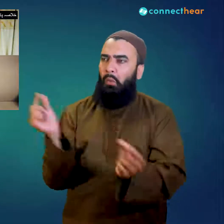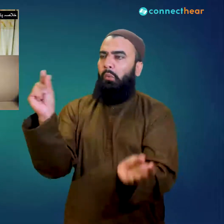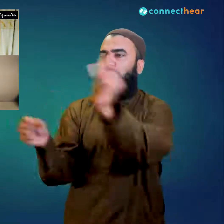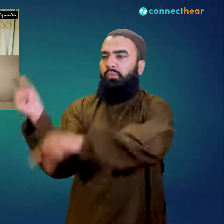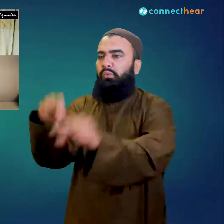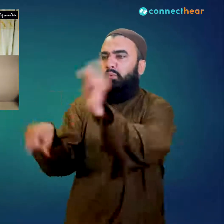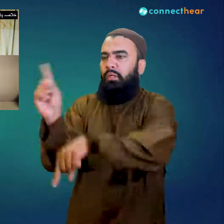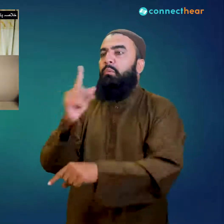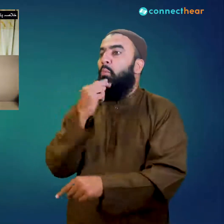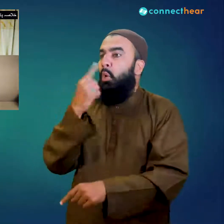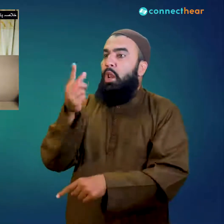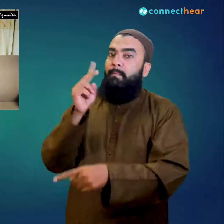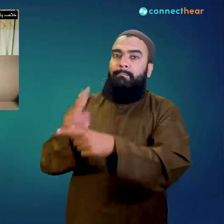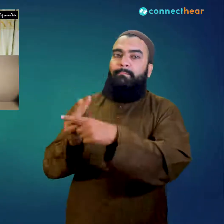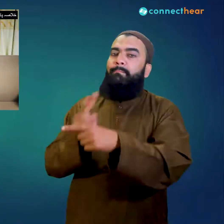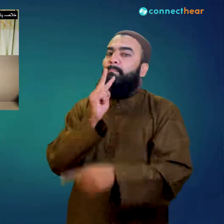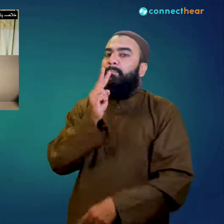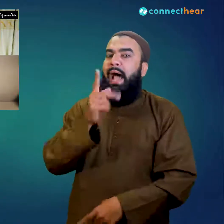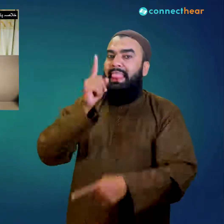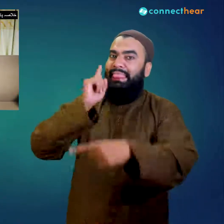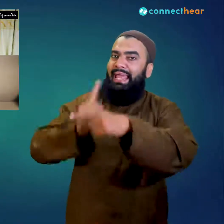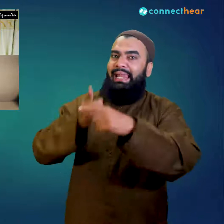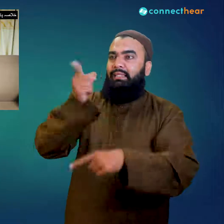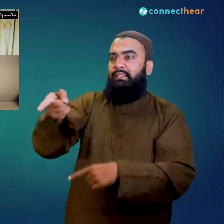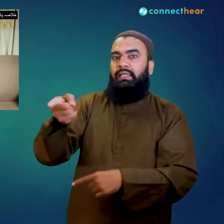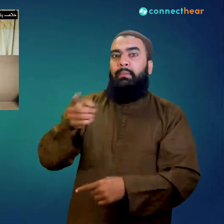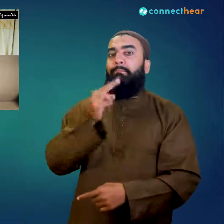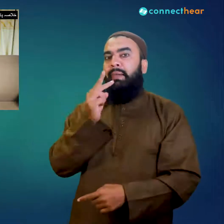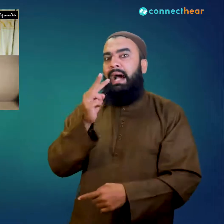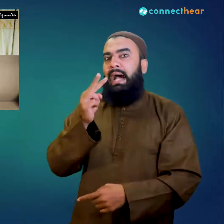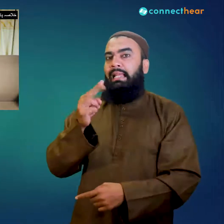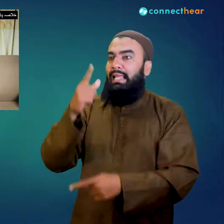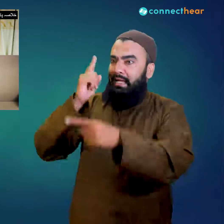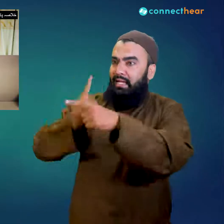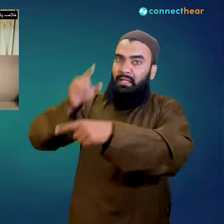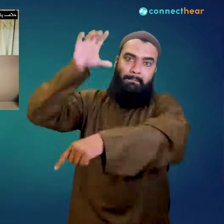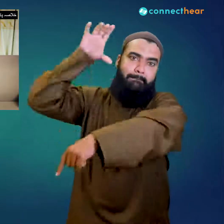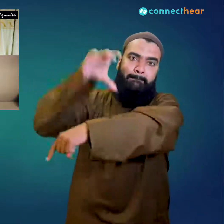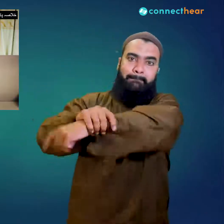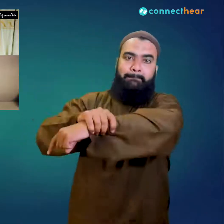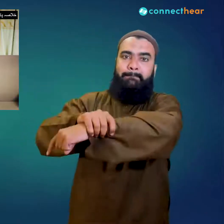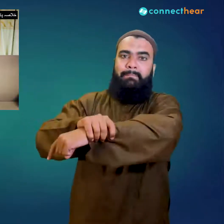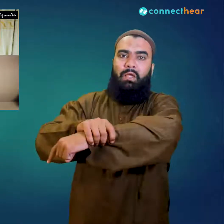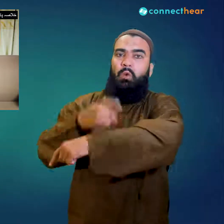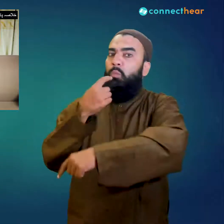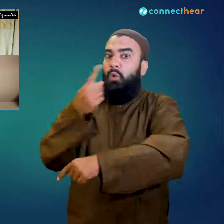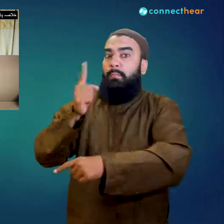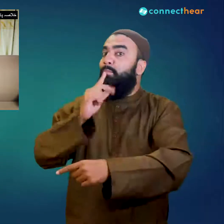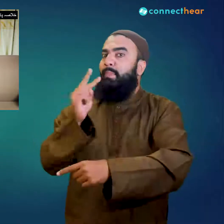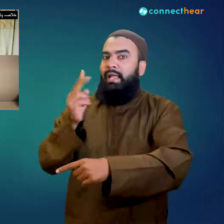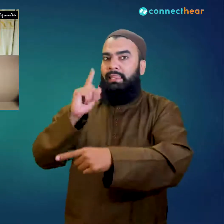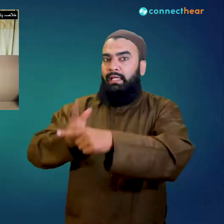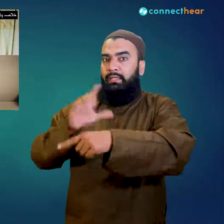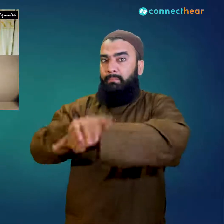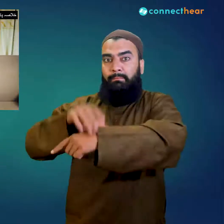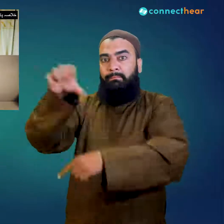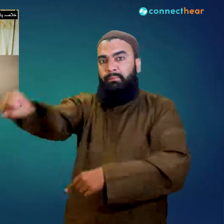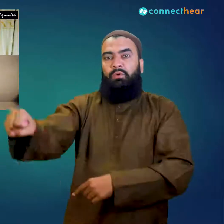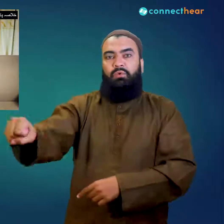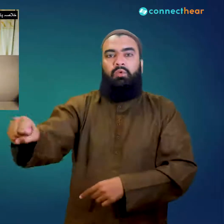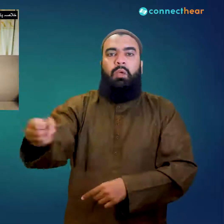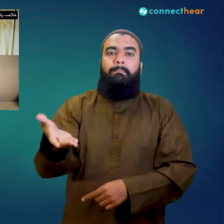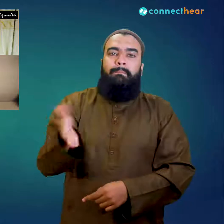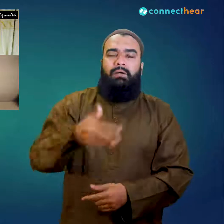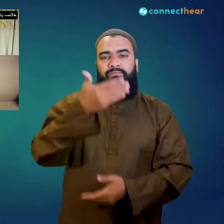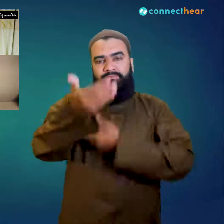گئی۔ شراب اور جوئے کا ذکر فرمایا کہ اس میں اگرچہ بظاہر کچھ فائدے نظر آتے ہیں لیکن ان کا